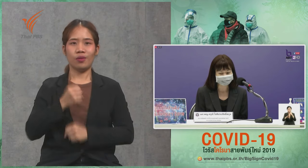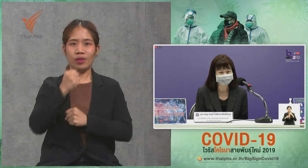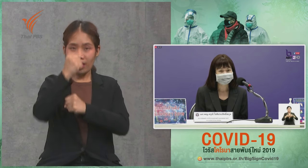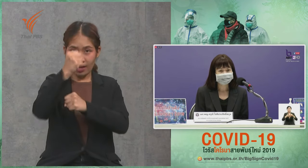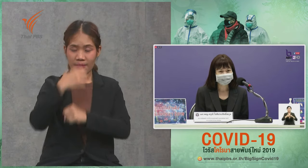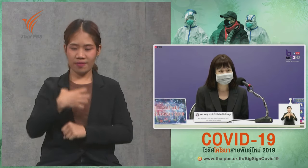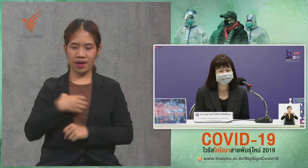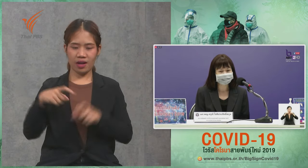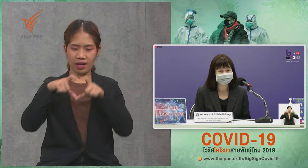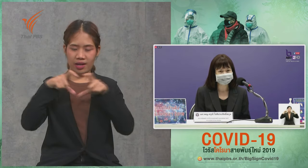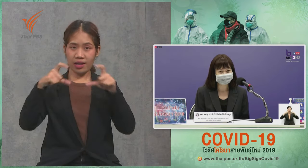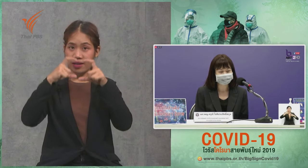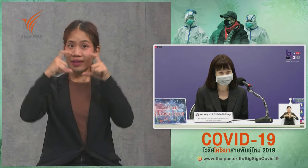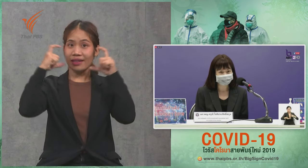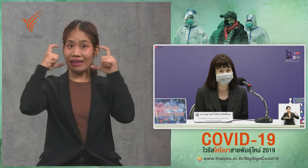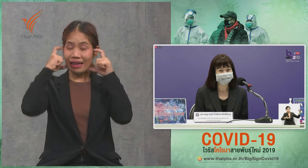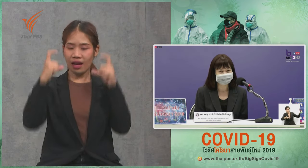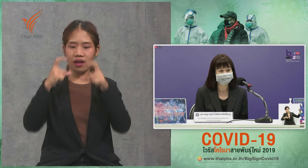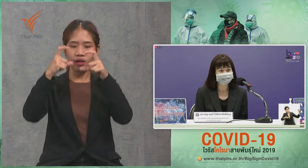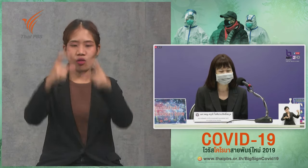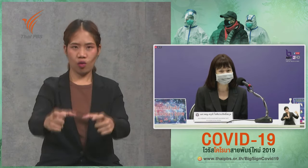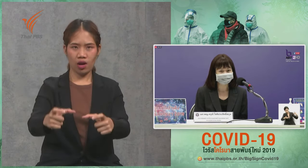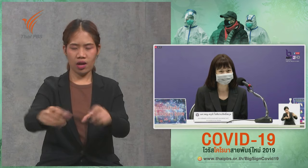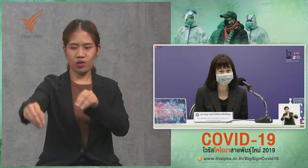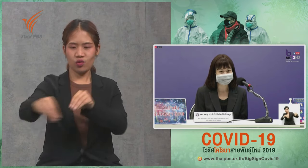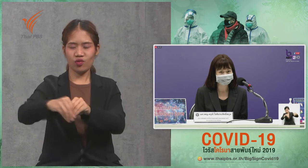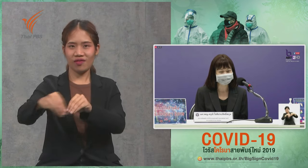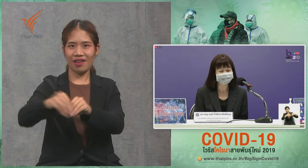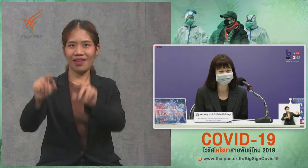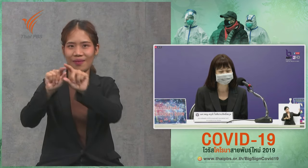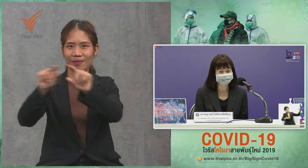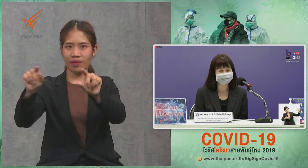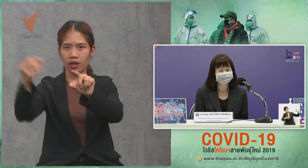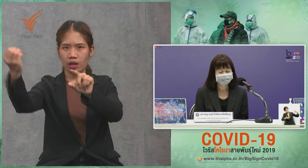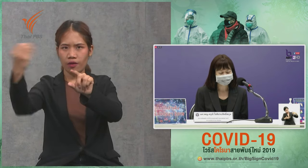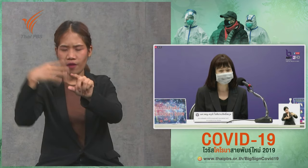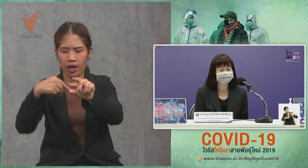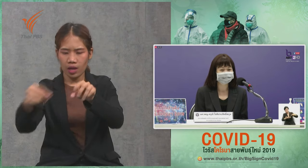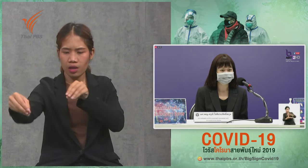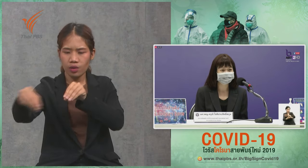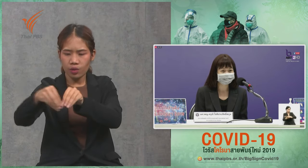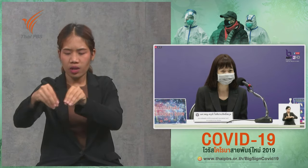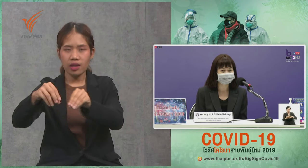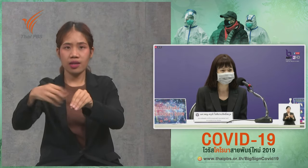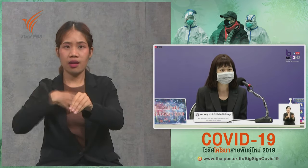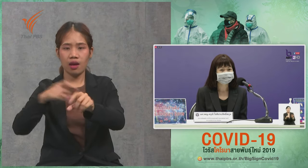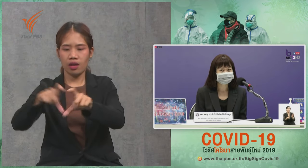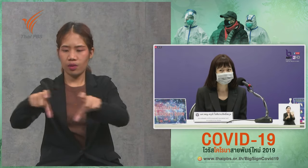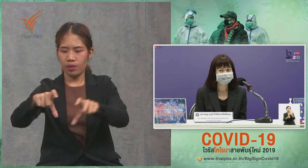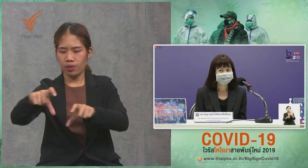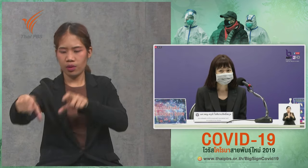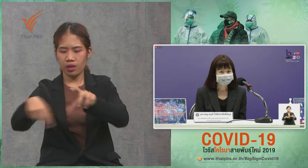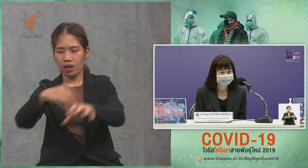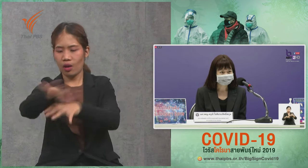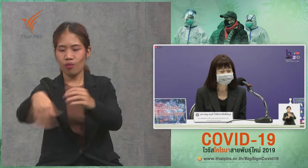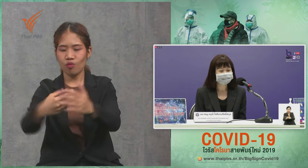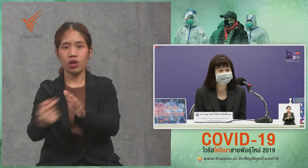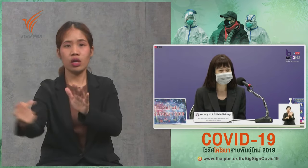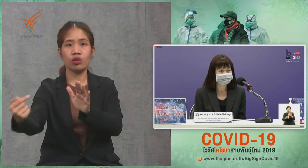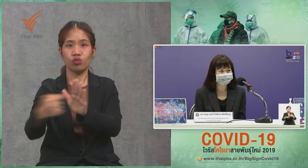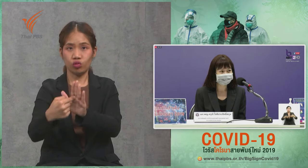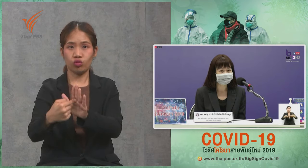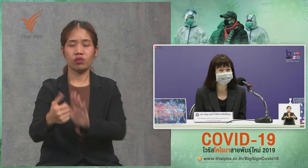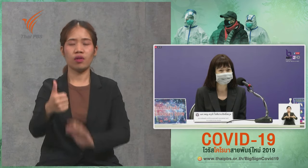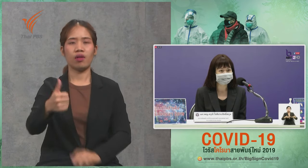หน้ากากเนี่ยให้มันใกล้กับตำแหน่งของไฟให้มากที่สุดแล้วก็พยายามให้ทุกส่วนได้โดนไฟอย่างทั่วถึงก็อย่างต